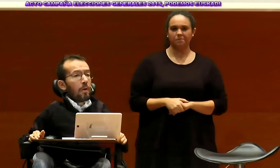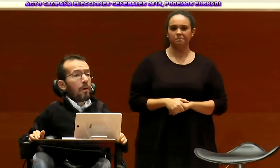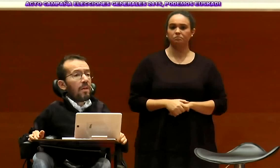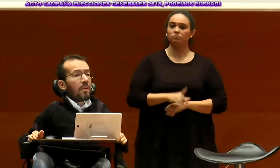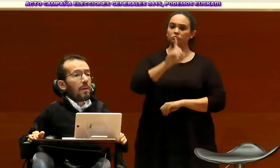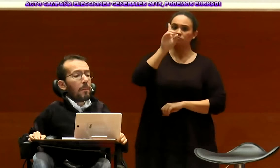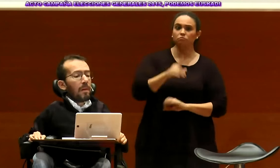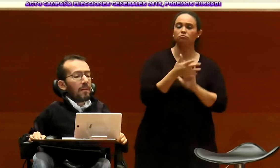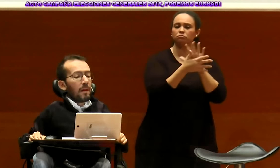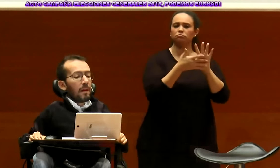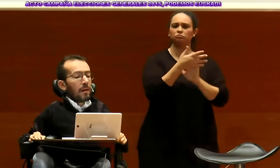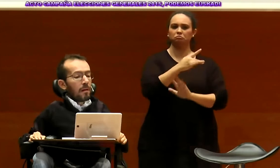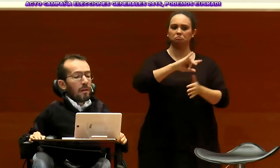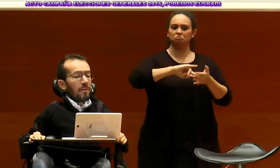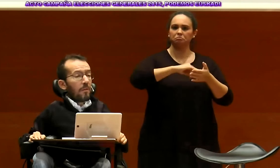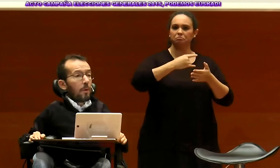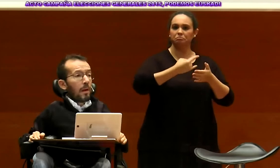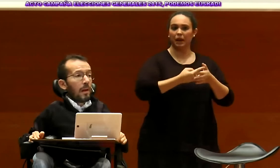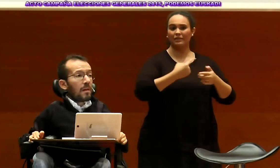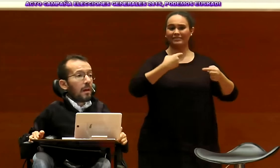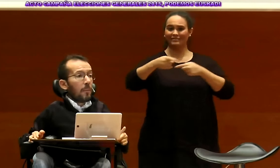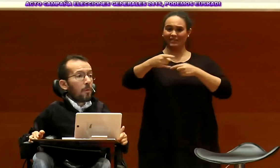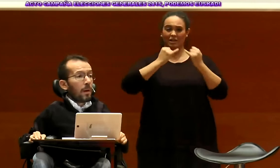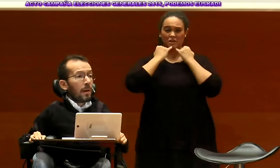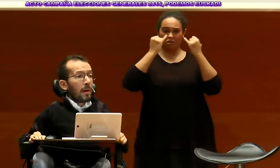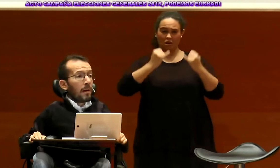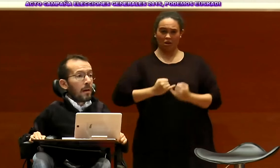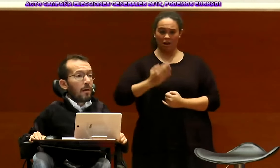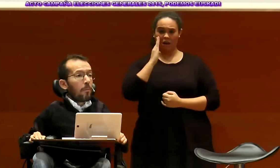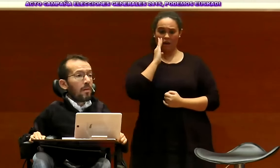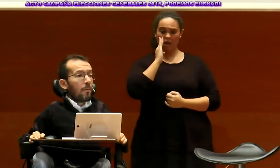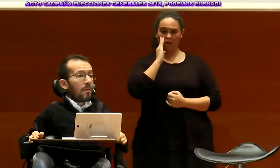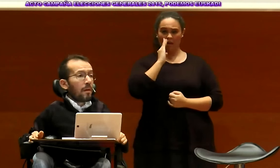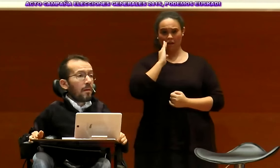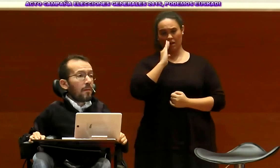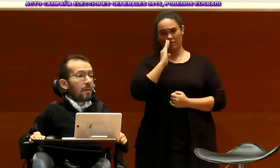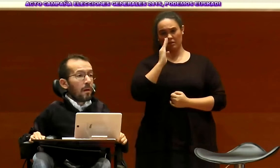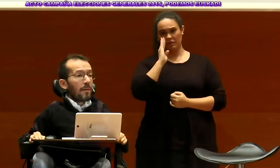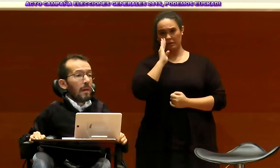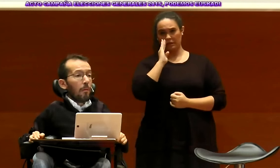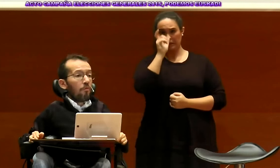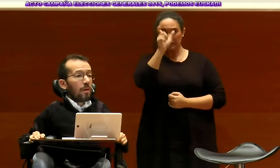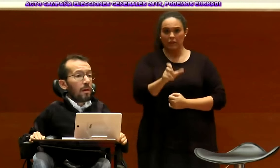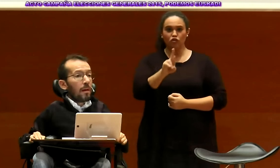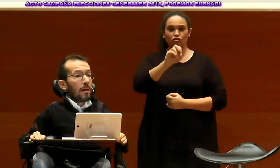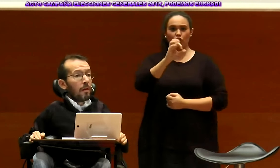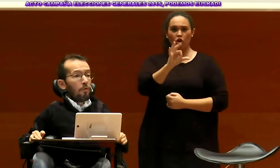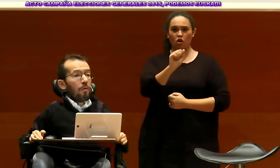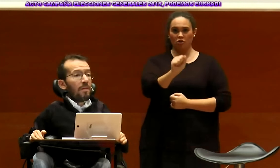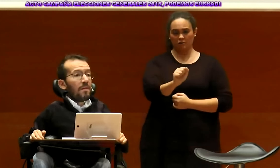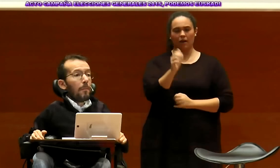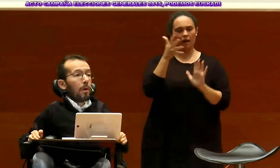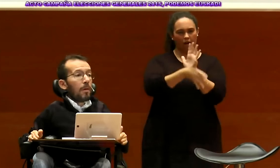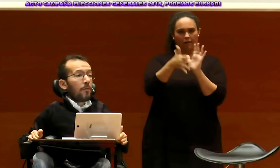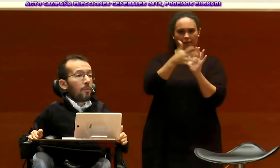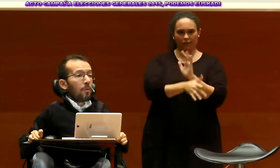Lo mismo tengo que decir del plan de transición energética que muy bien ha comentado antes Rosa. Ya, no